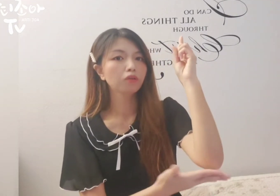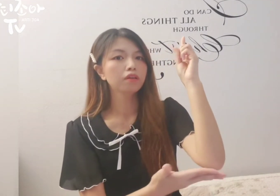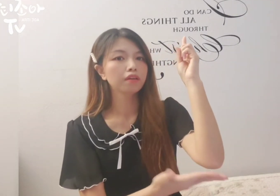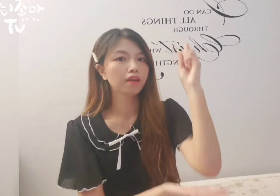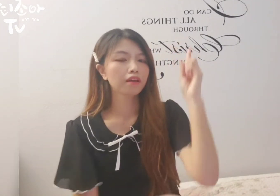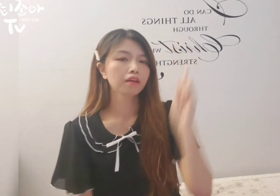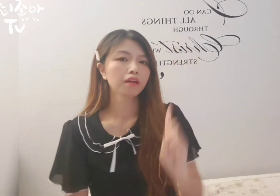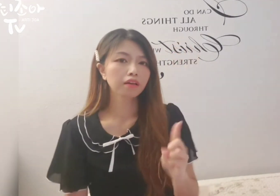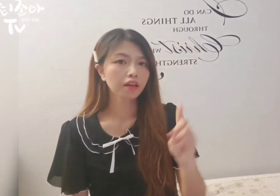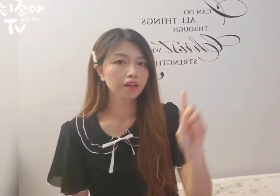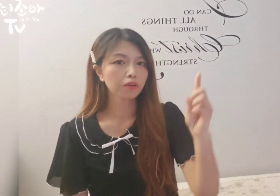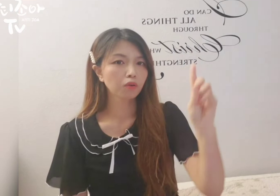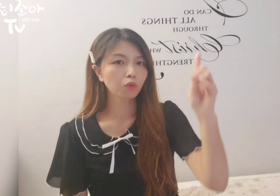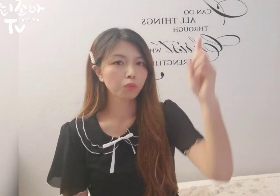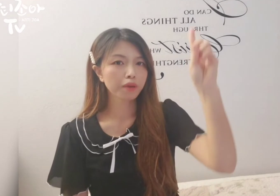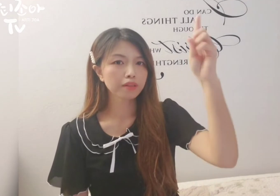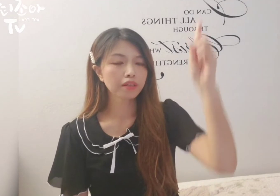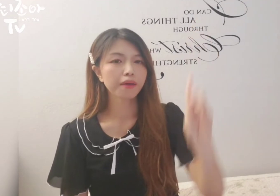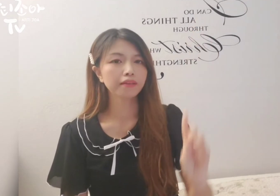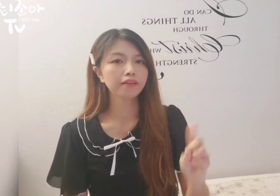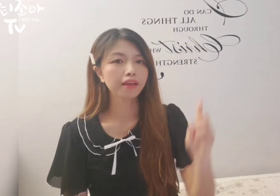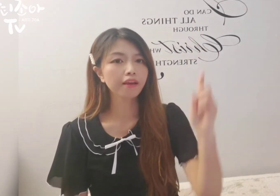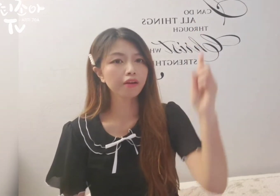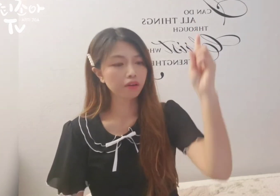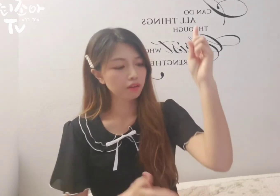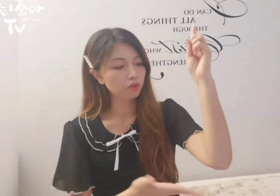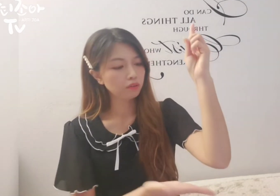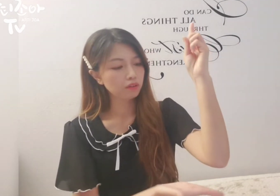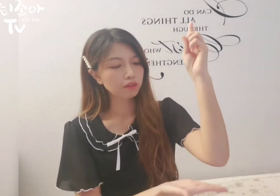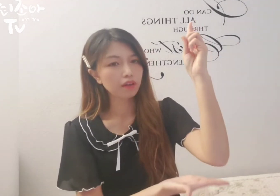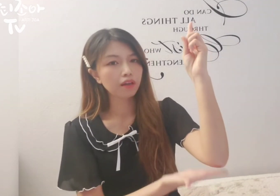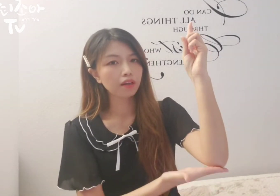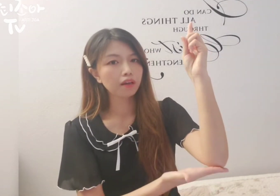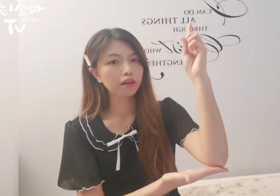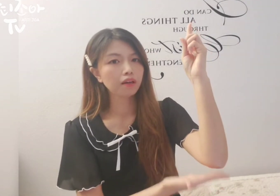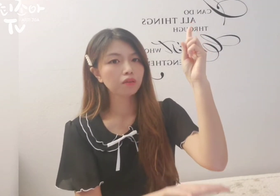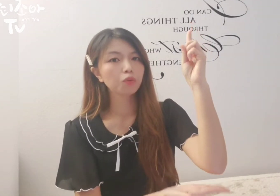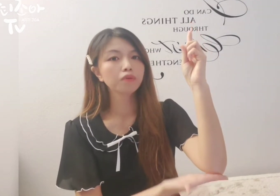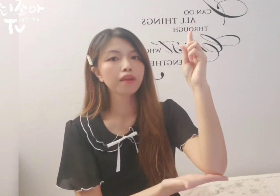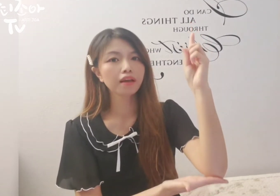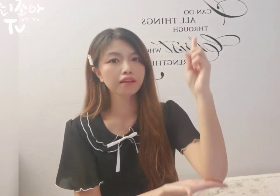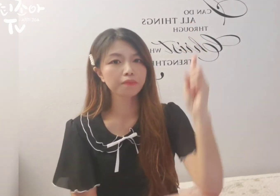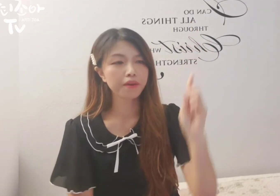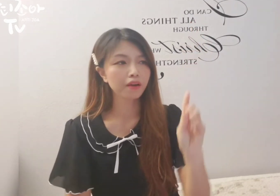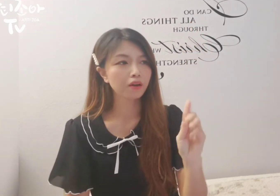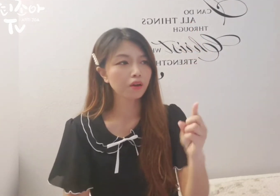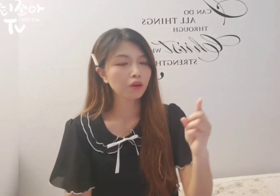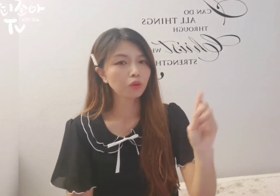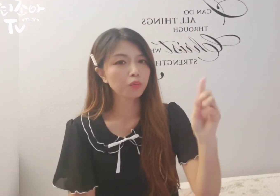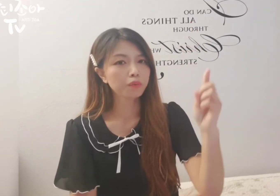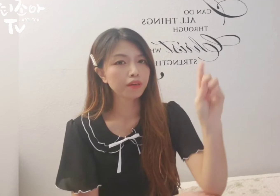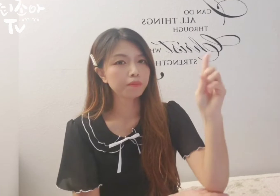이거는 이렇게 그냥 이거는 높아지는게 맞는데요 이거는 이렇게 약간 존대하는 의미예요 높임을